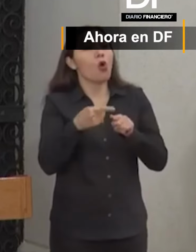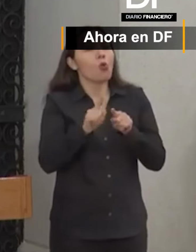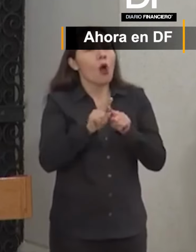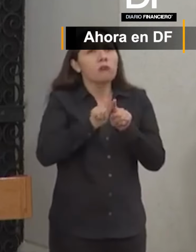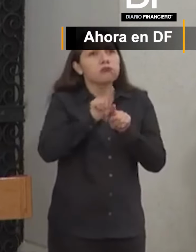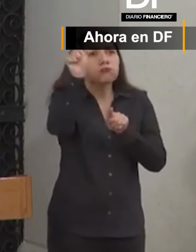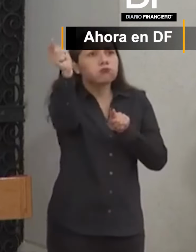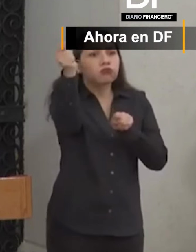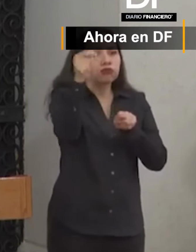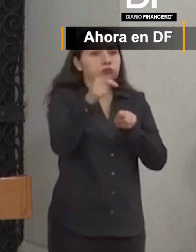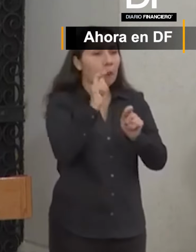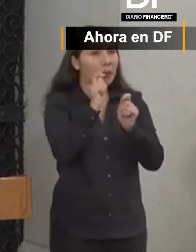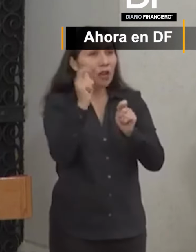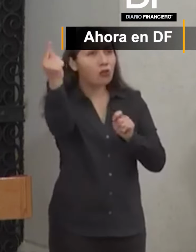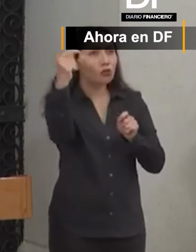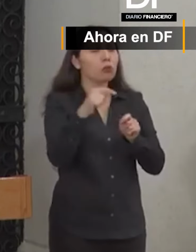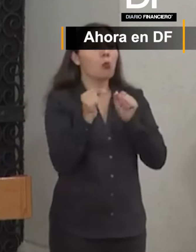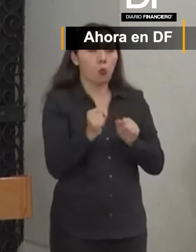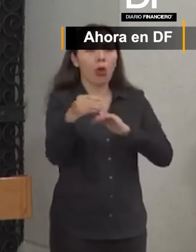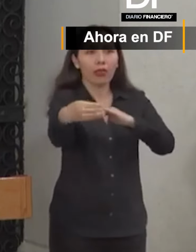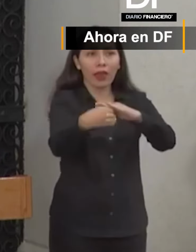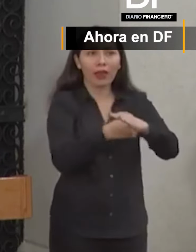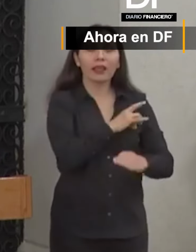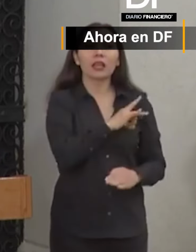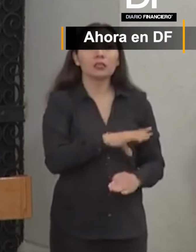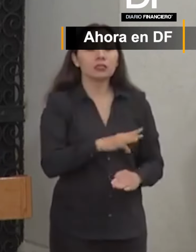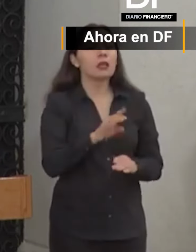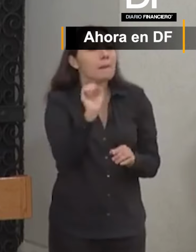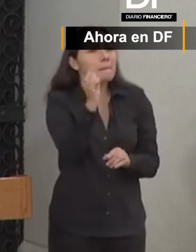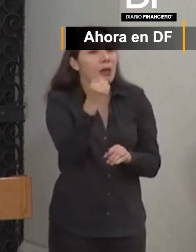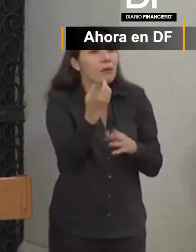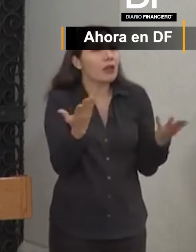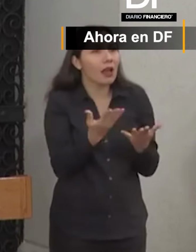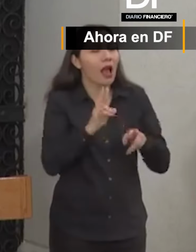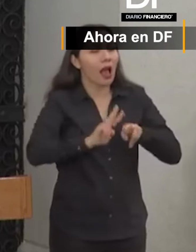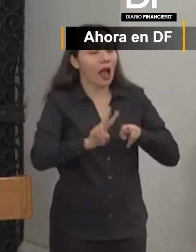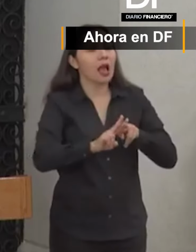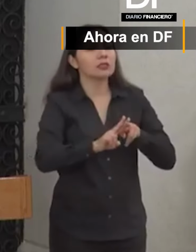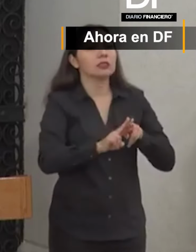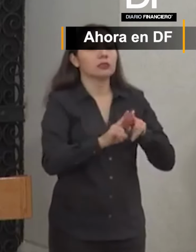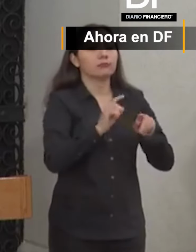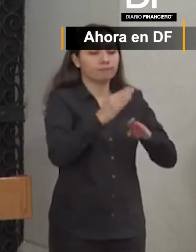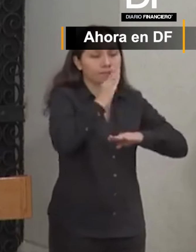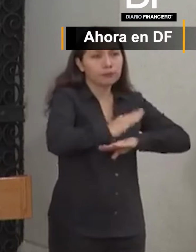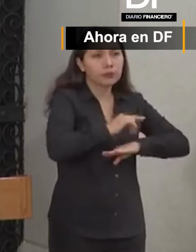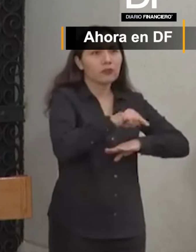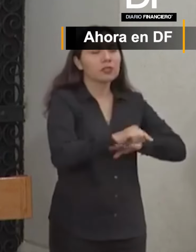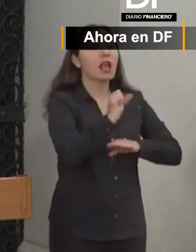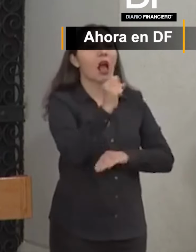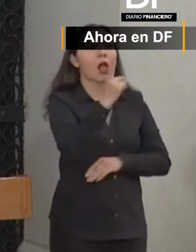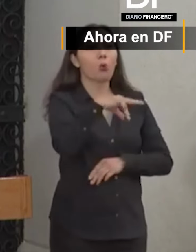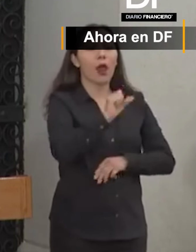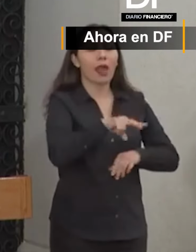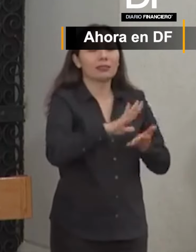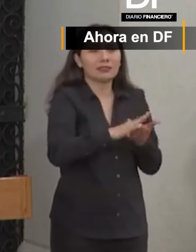alto riesgo podrán ingresar a nuestro país sometiéndose a los procedimientos de la aduana